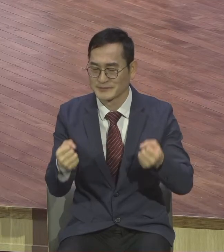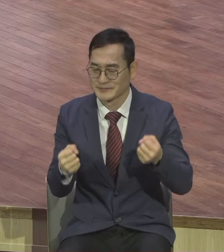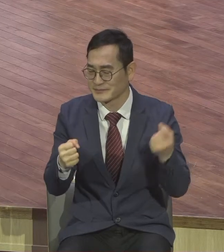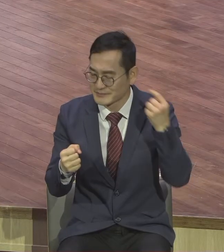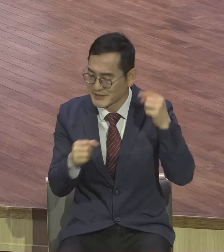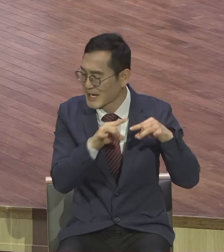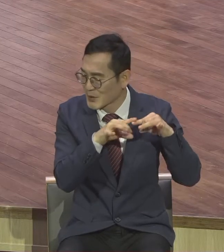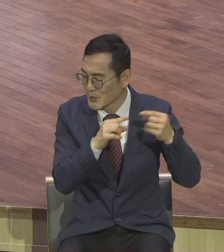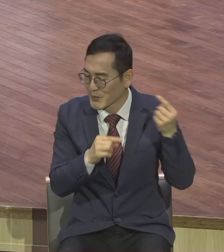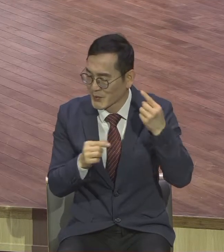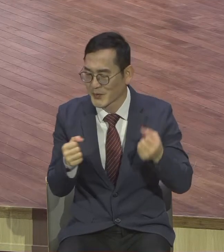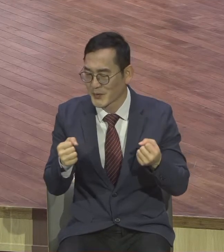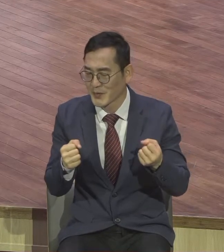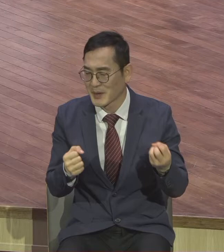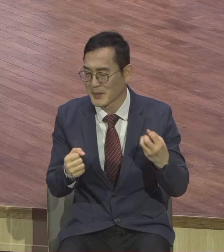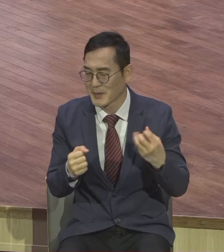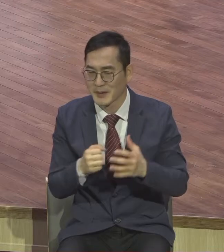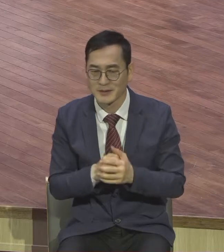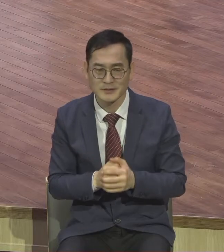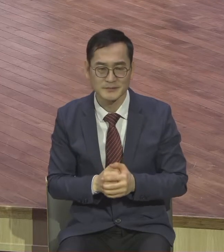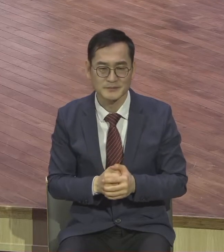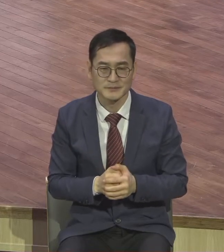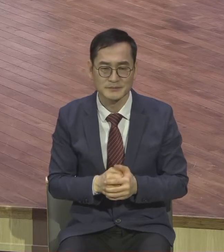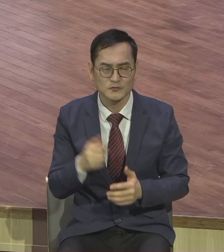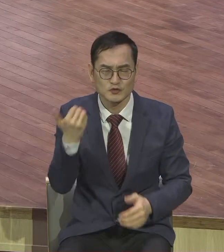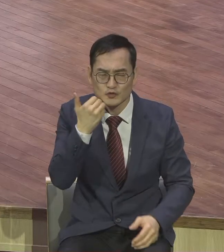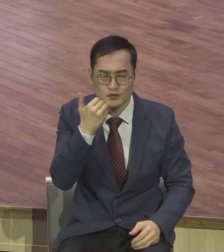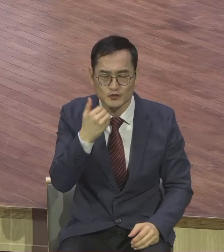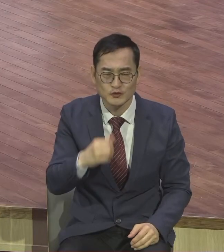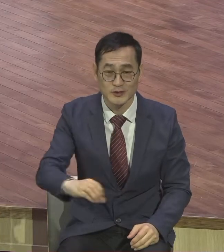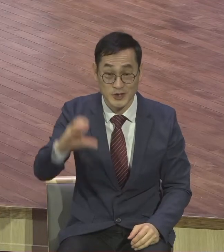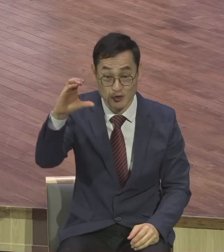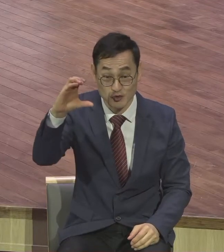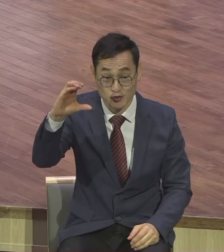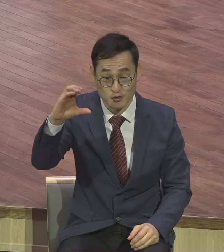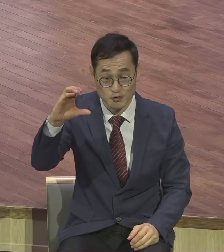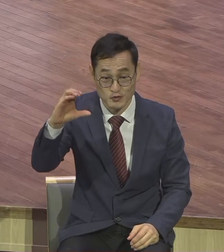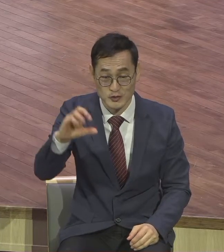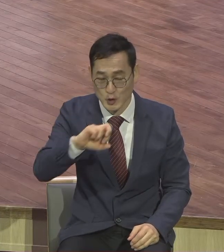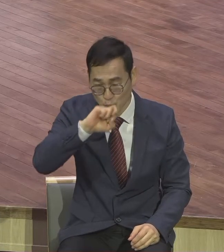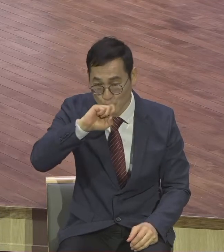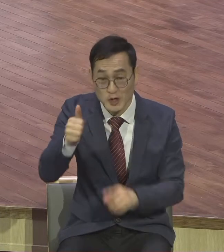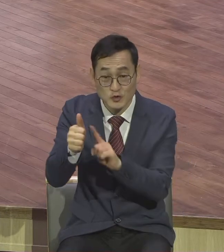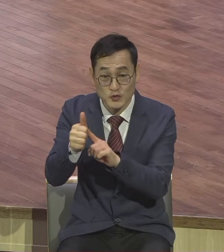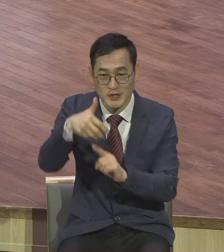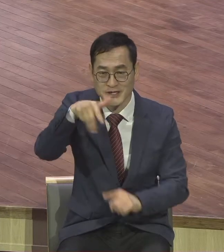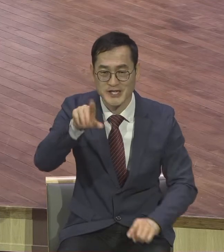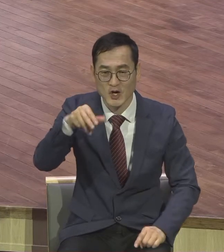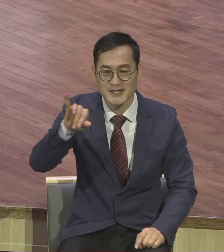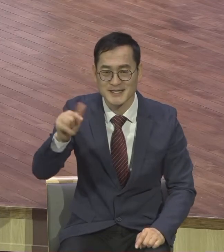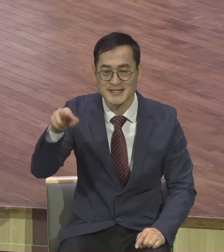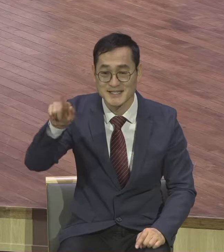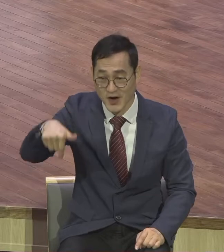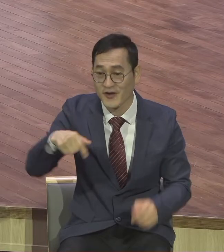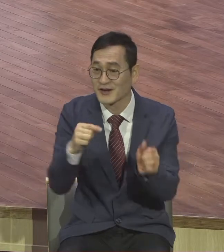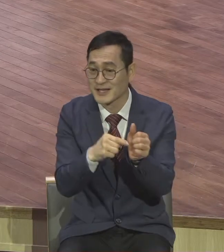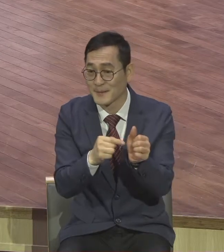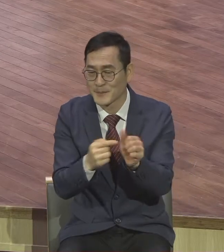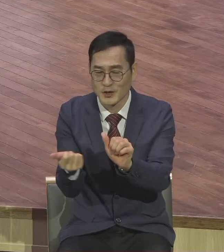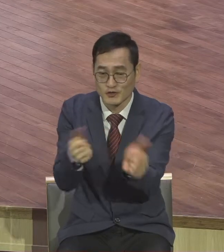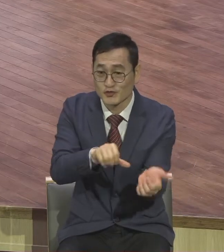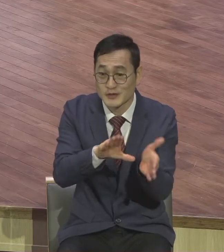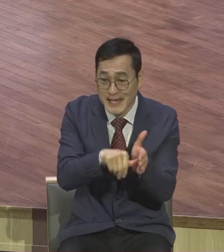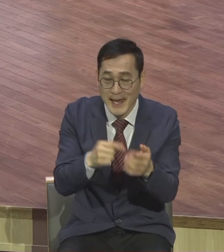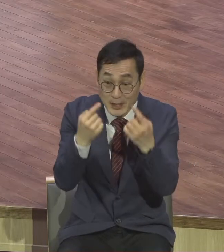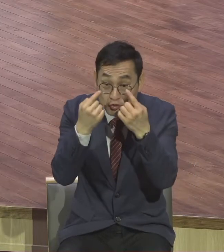사회자가 말하면서 정진석 뭡니까 이 추기경 개수는 강막을 기증하고 800만